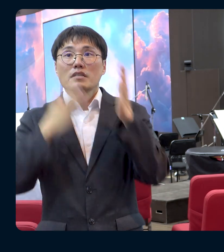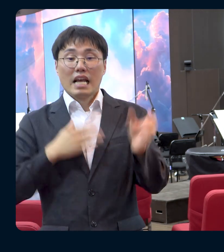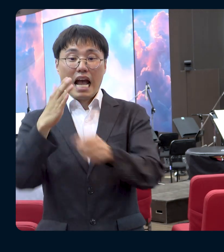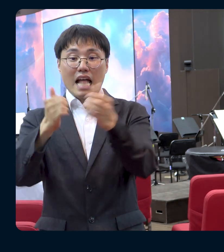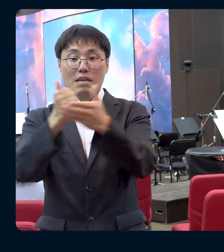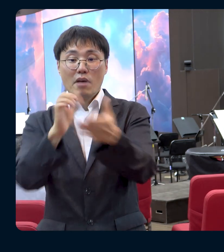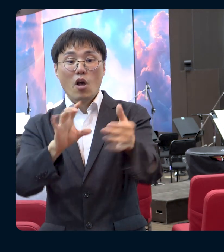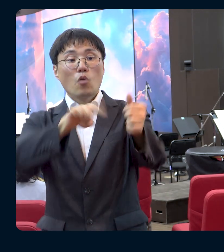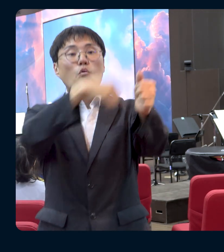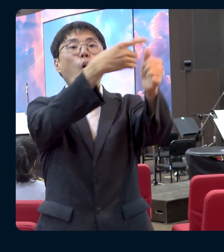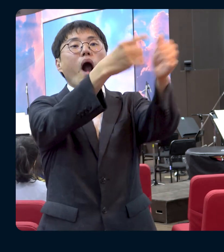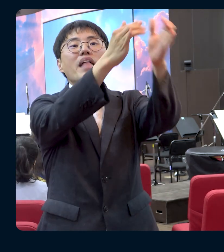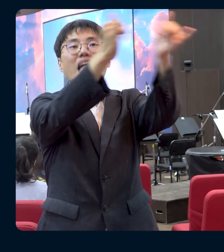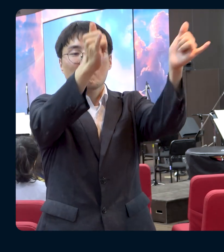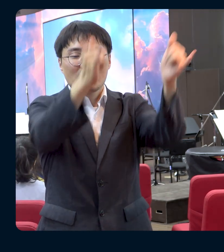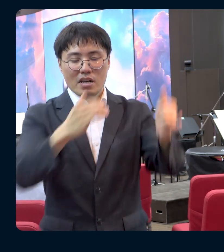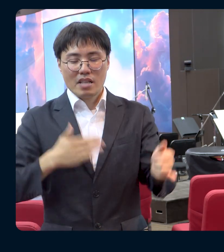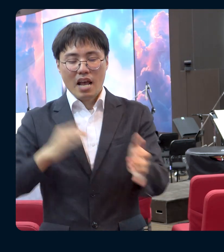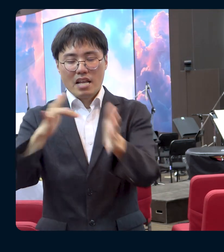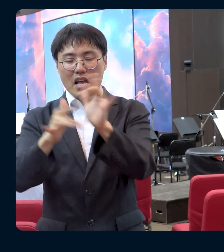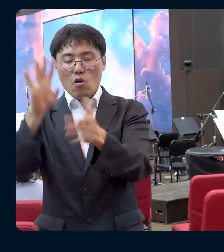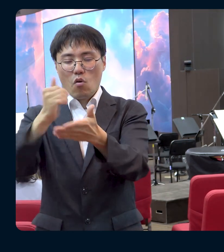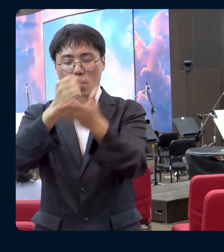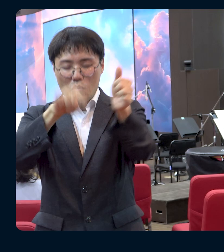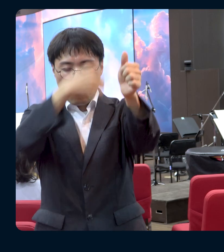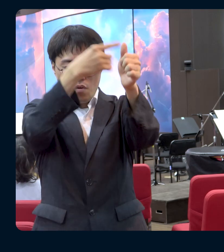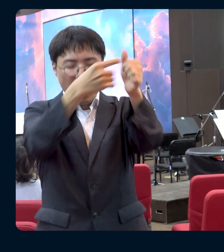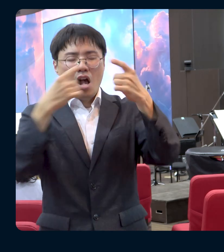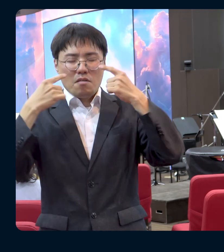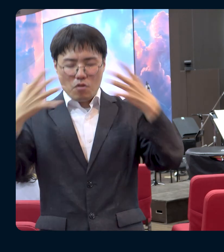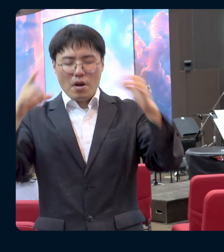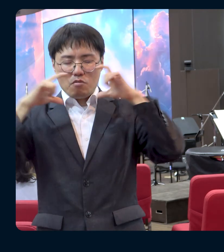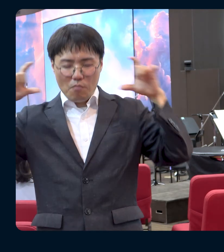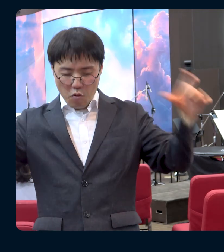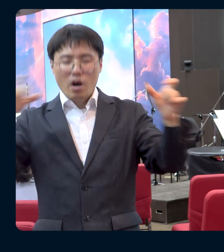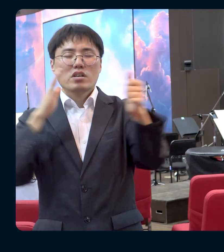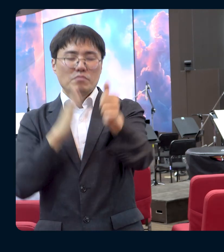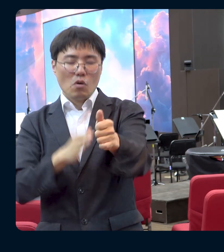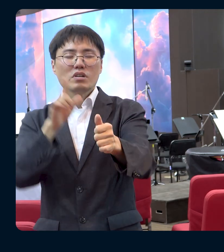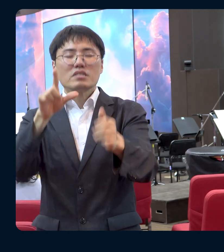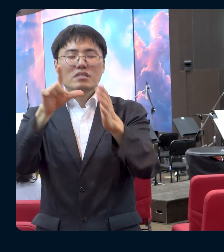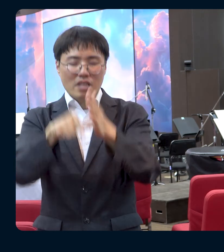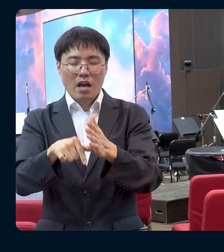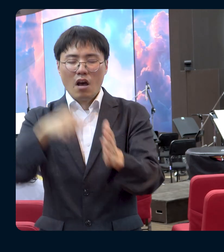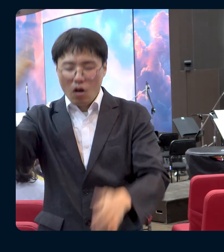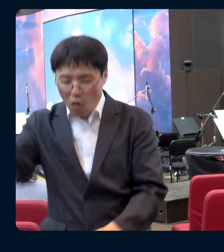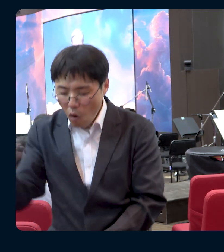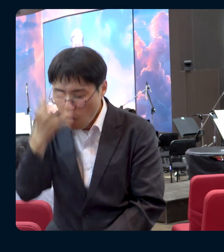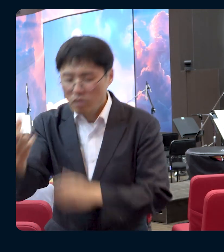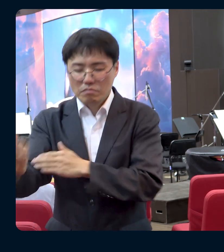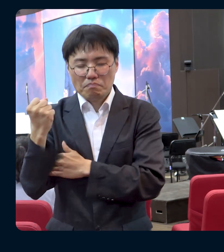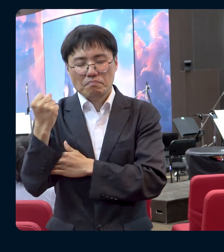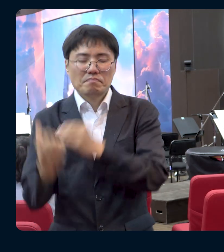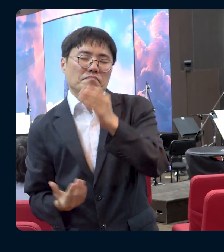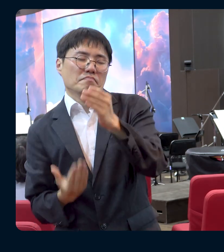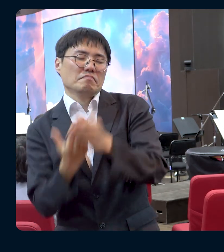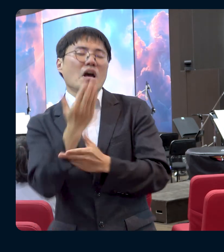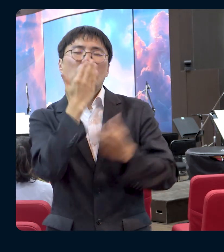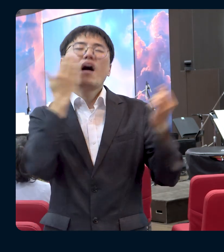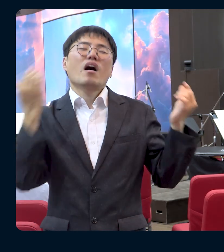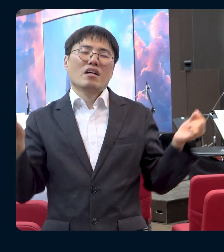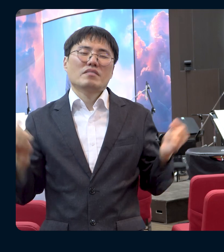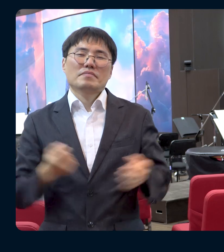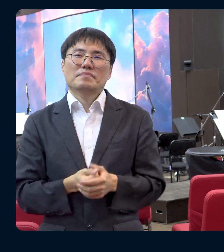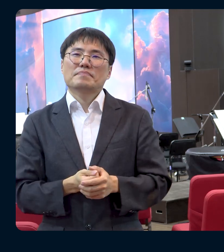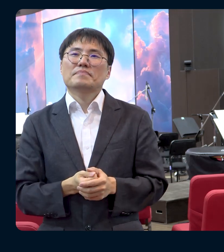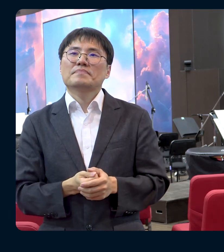내가 하나님께 속한 사람인 것을, 내가 예수 그리스도에게 속했음을 분명히 선포할 때, 그때 거룩의 능력은